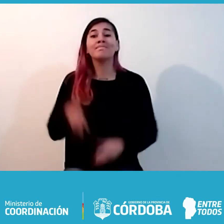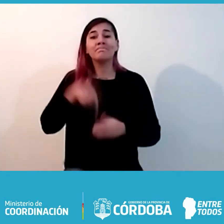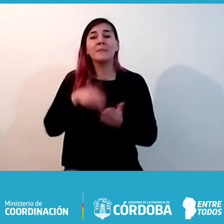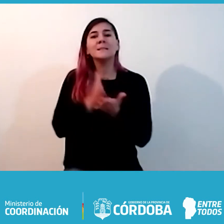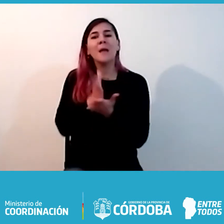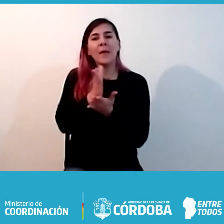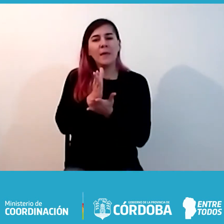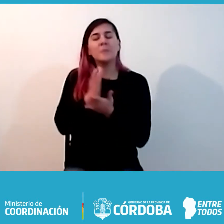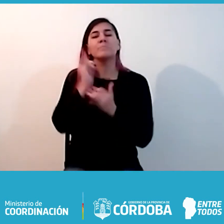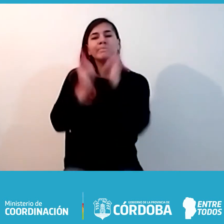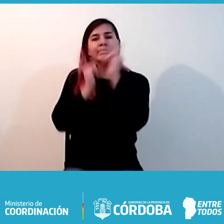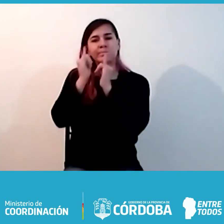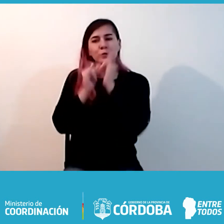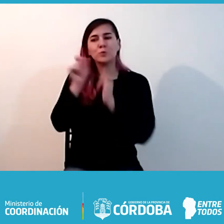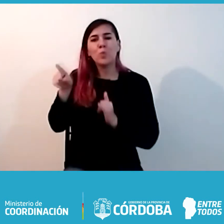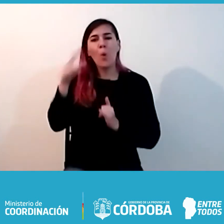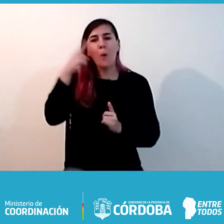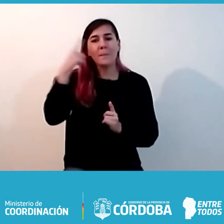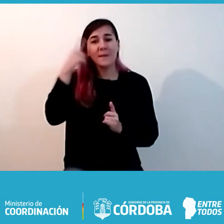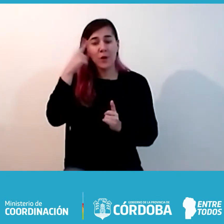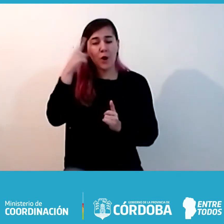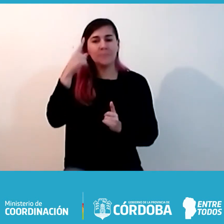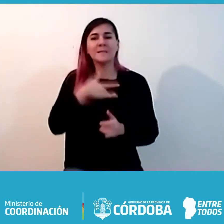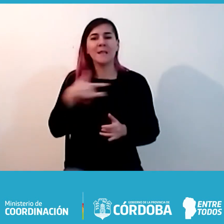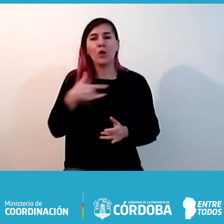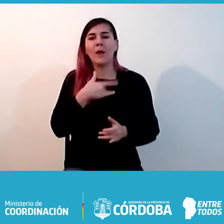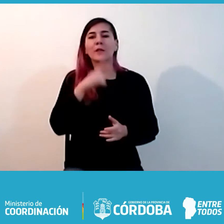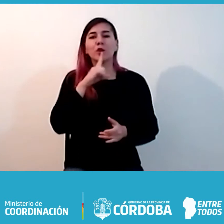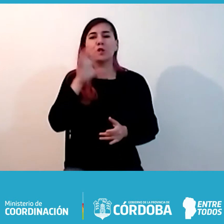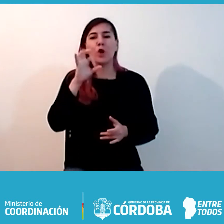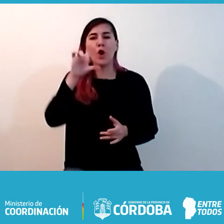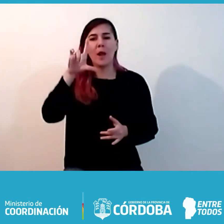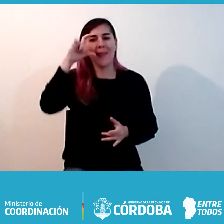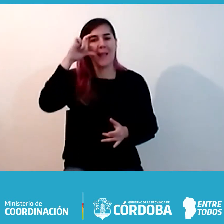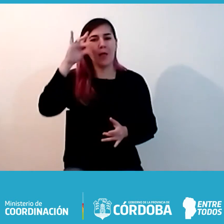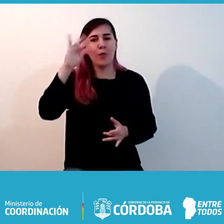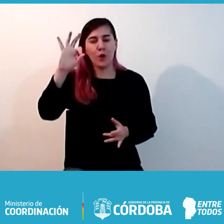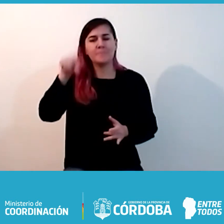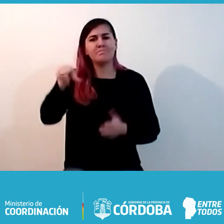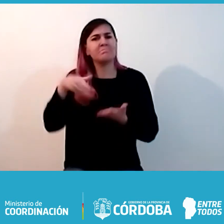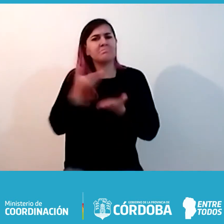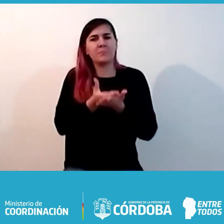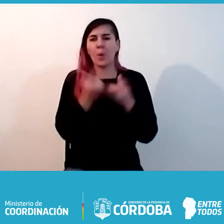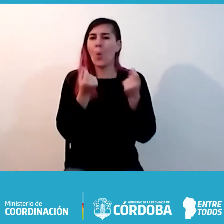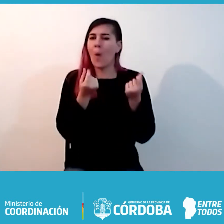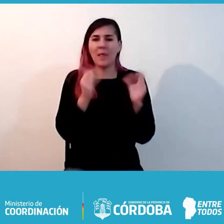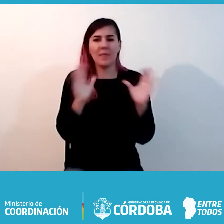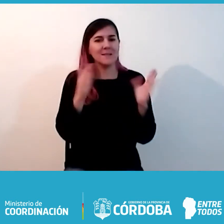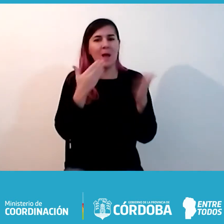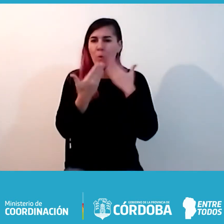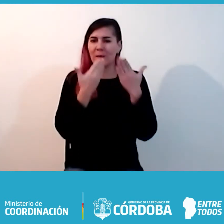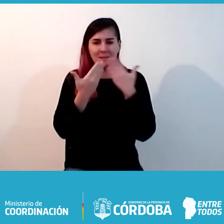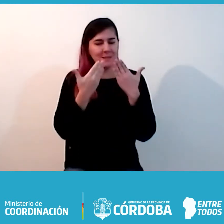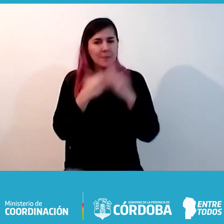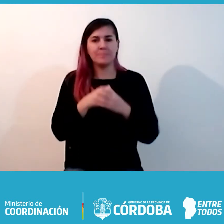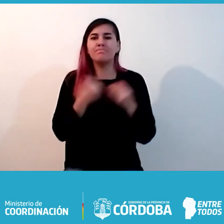Seguidamente continúa exponiendo su opinión la señora Toledo Julia Manuela, quien solicita se declare la invalidez de la presente audiencia, ya que